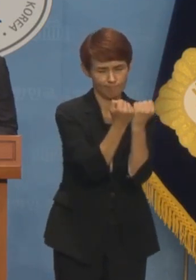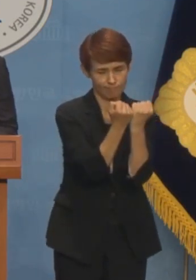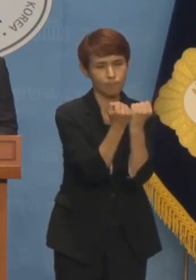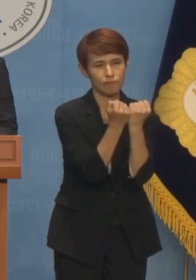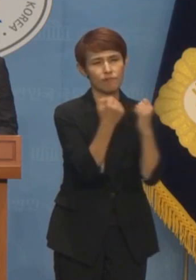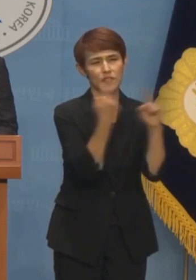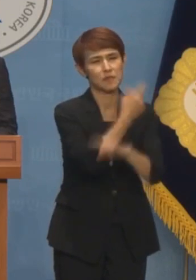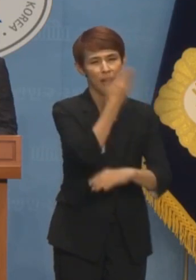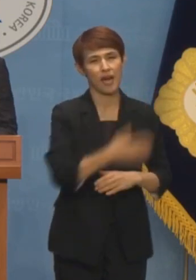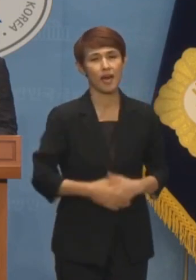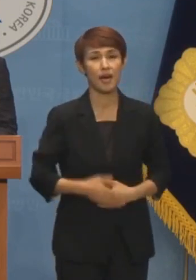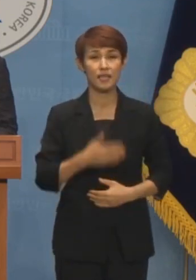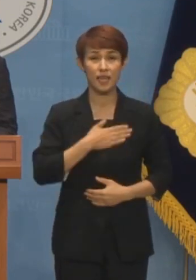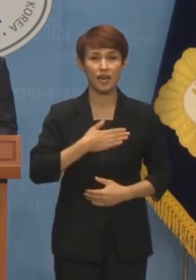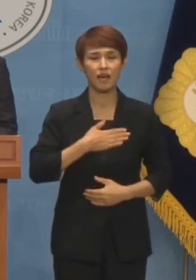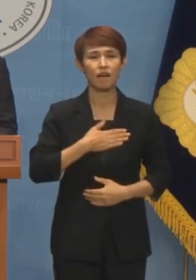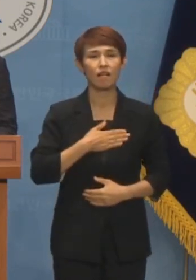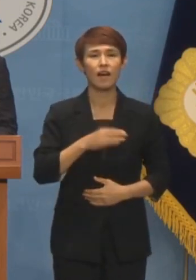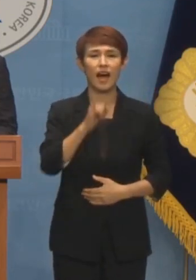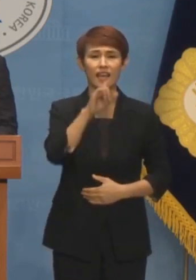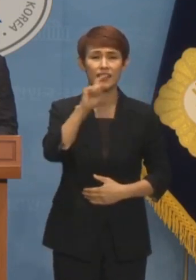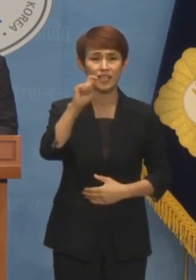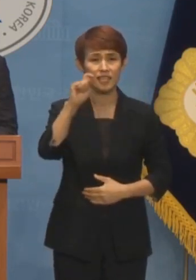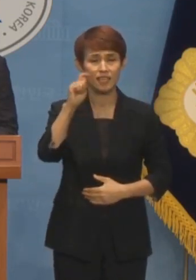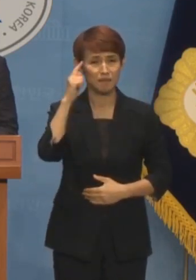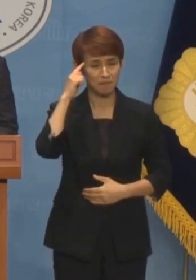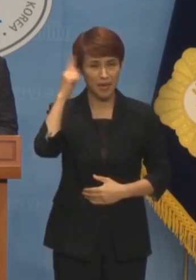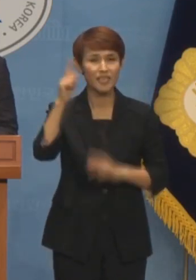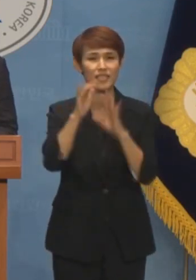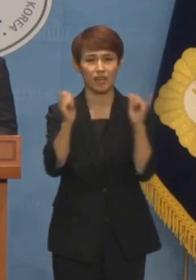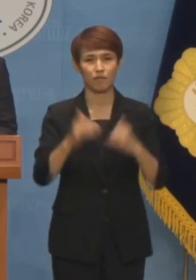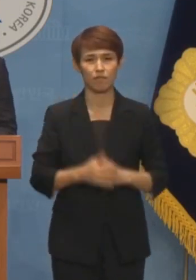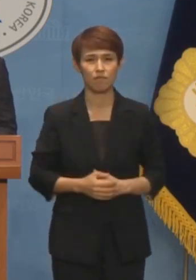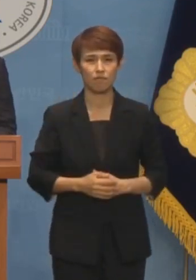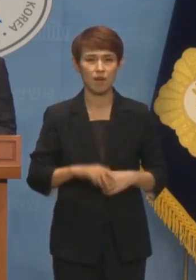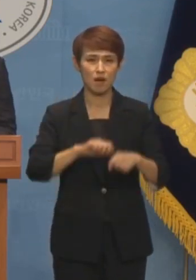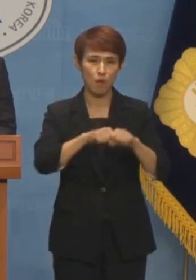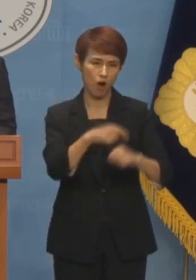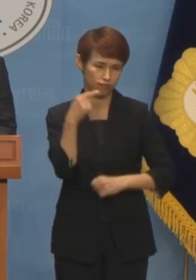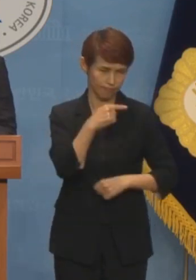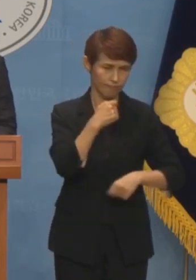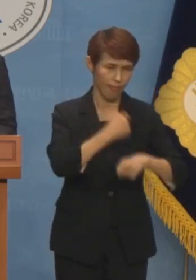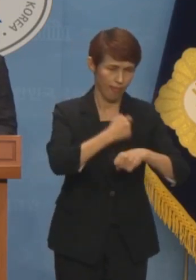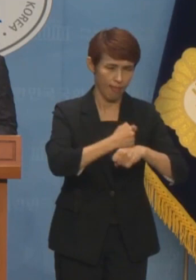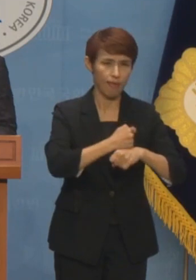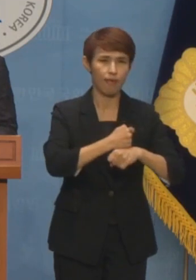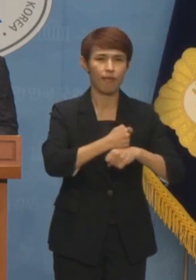저 박준영 IT 개발자입니다. 엄벌이란 가치를 외치기